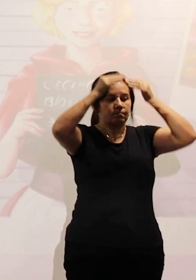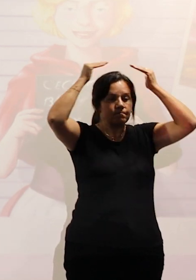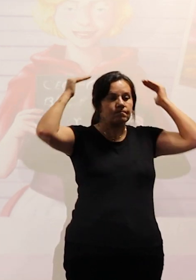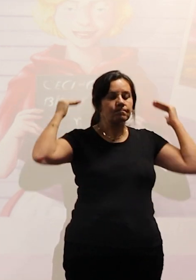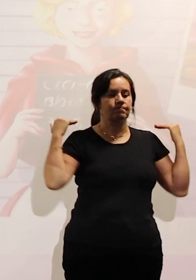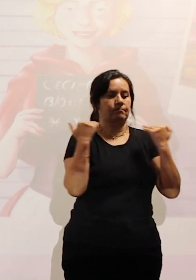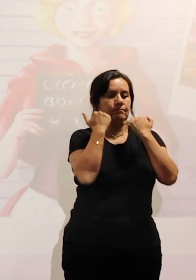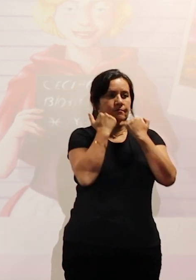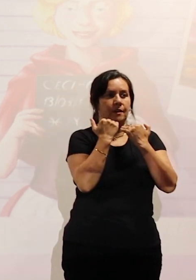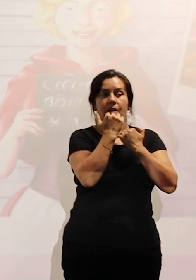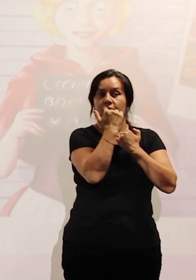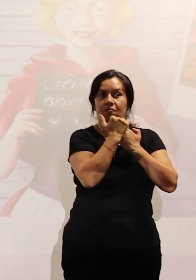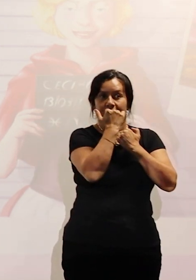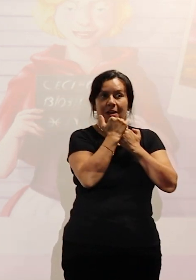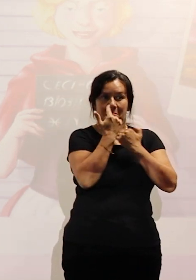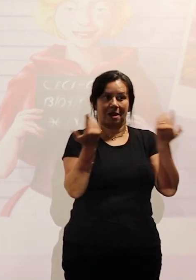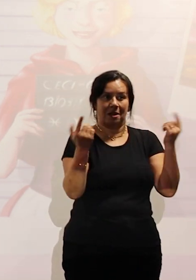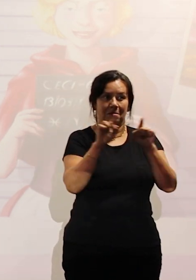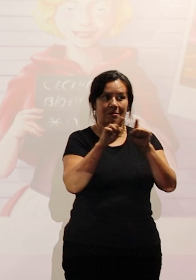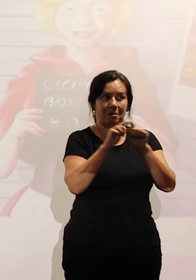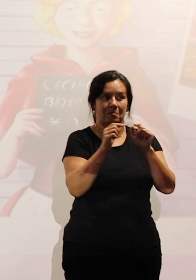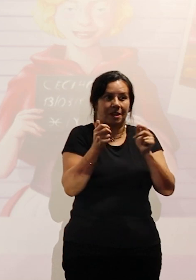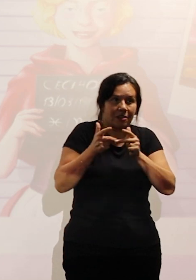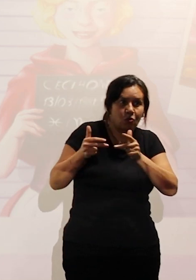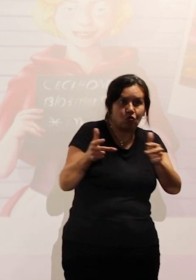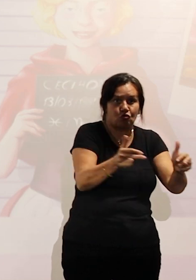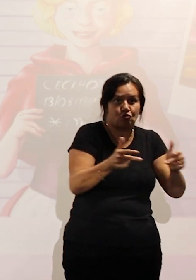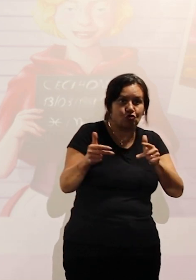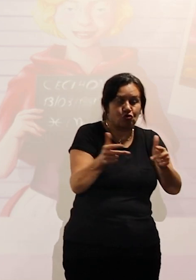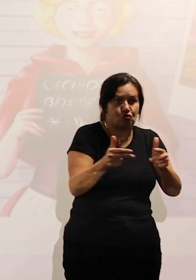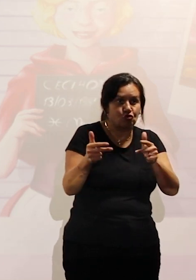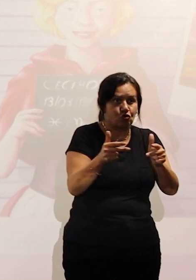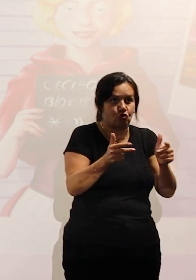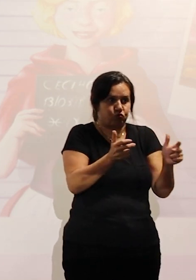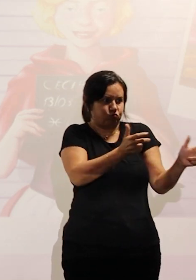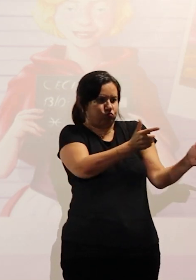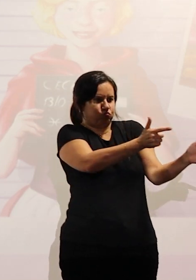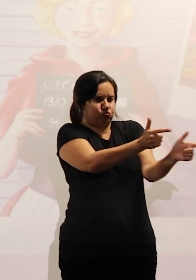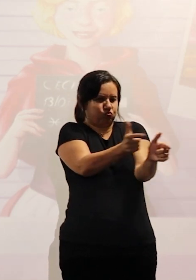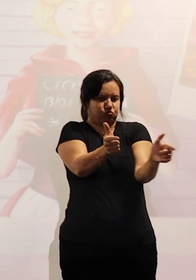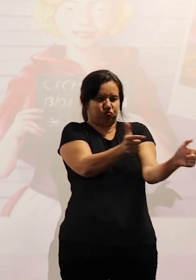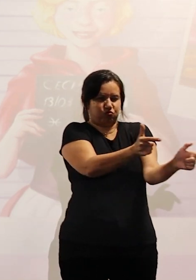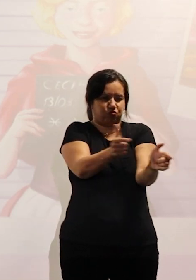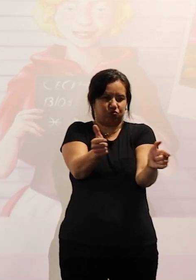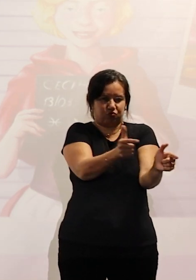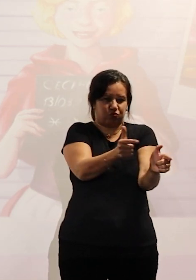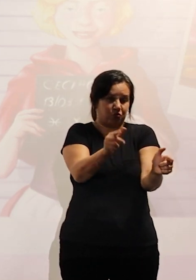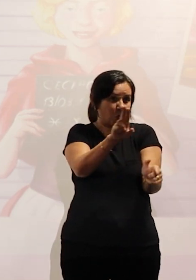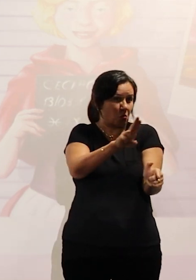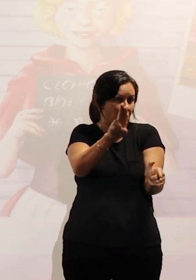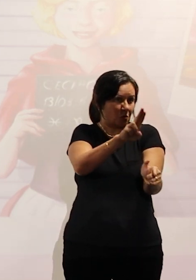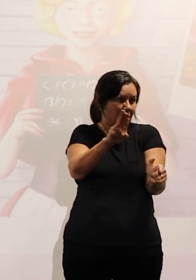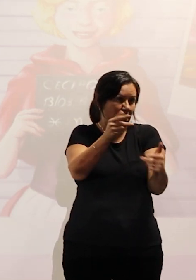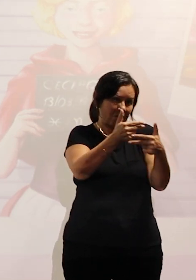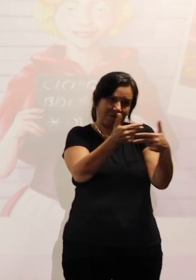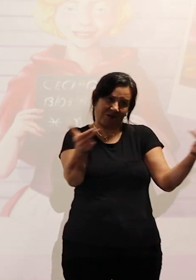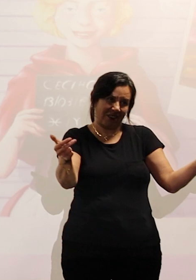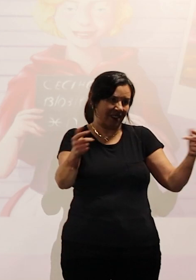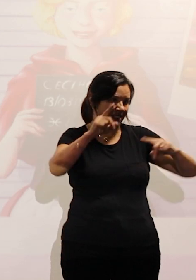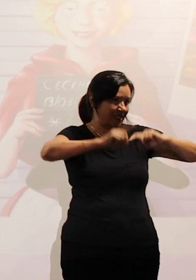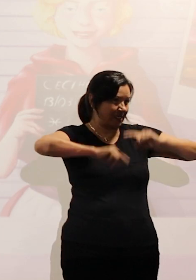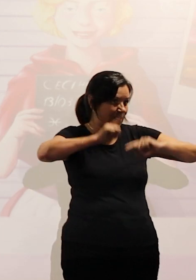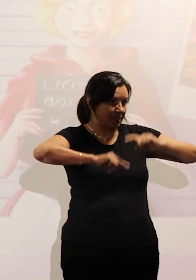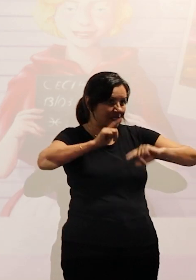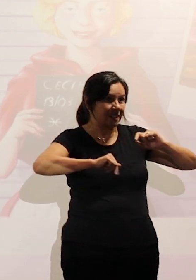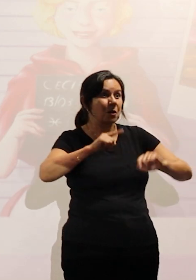que a Chapeuzinho Vermelho é de um jogo de luta chamado Darkstalkers, que é uma Chapeuzinho Vermelha cheia de arma. E todos os objetos que tem ali na bolsa são coisas